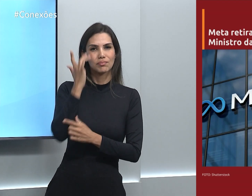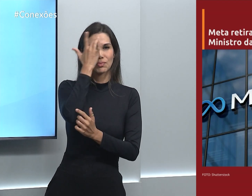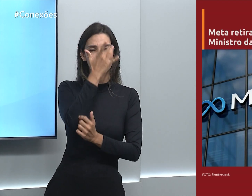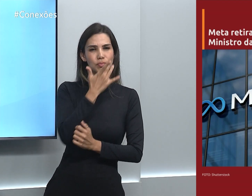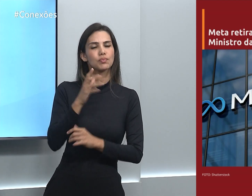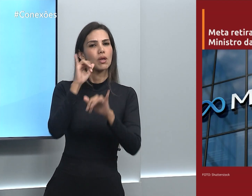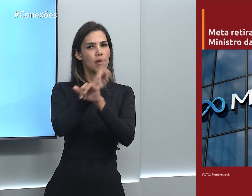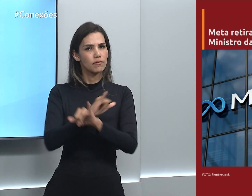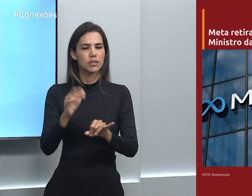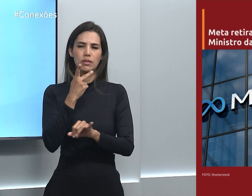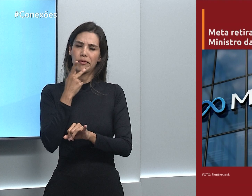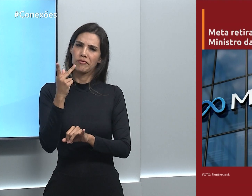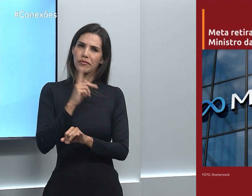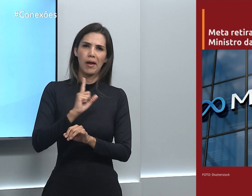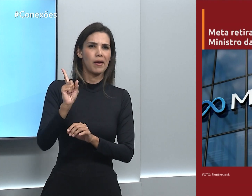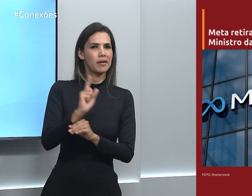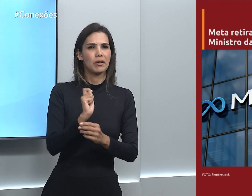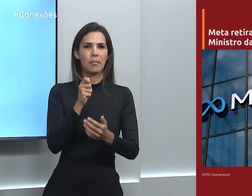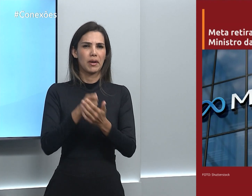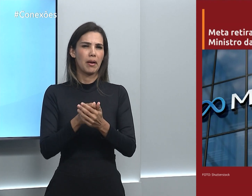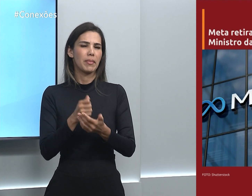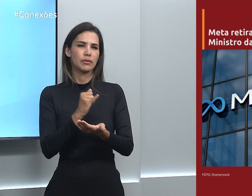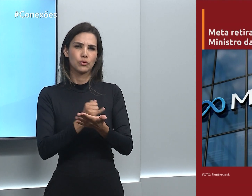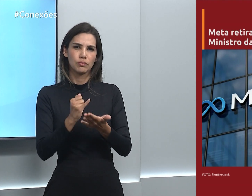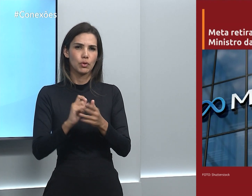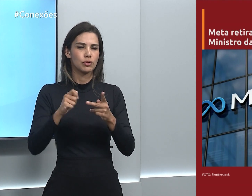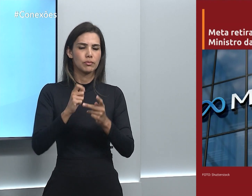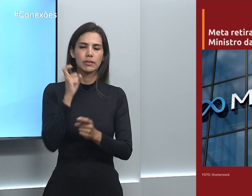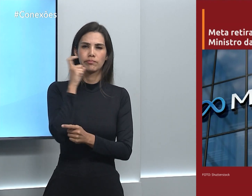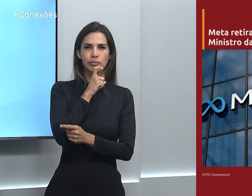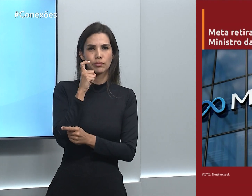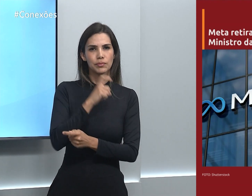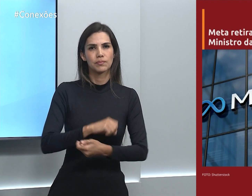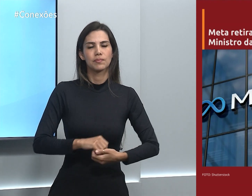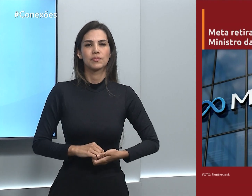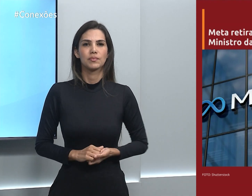Haddad desmente as informações falsas.